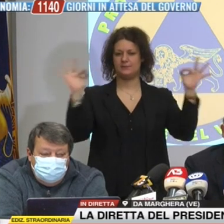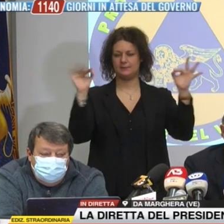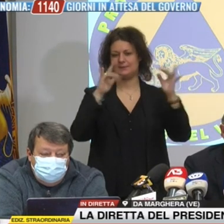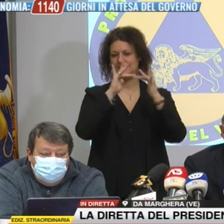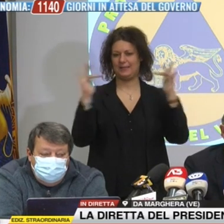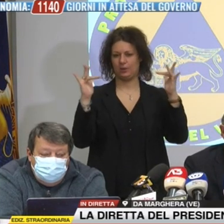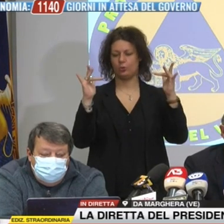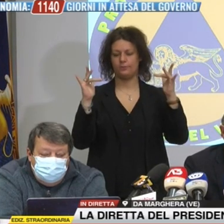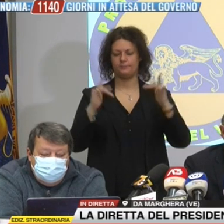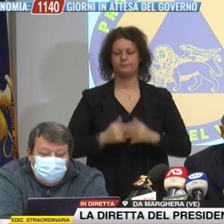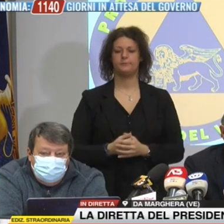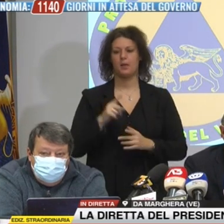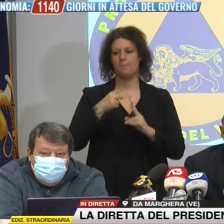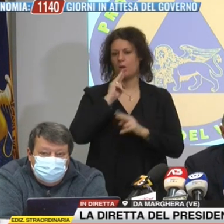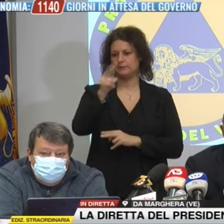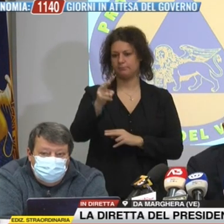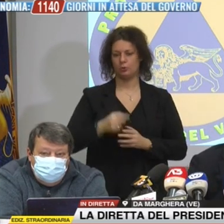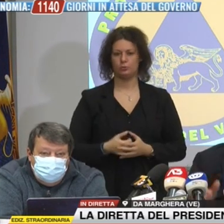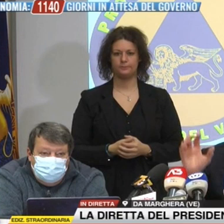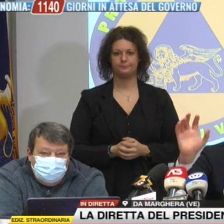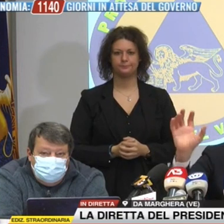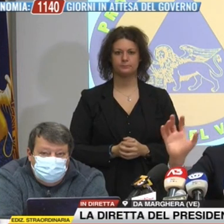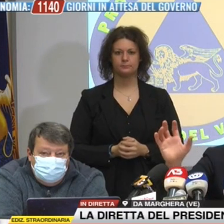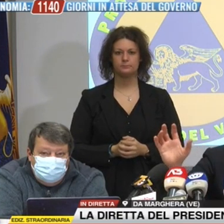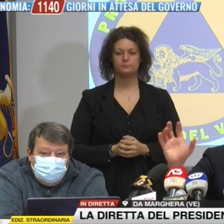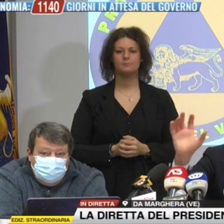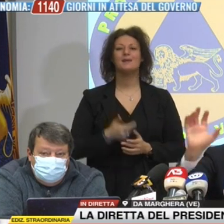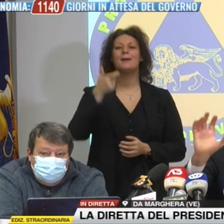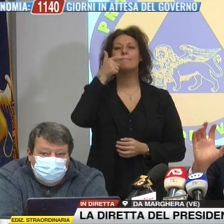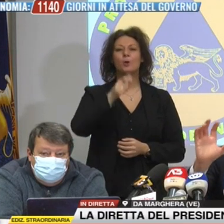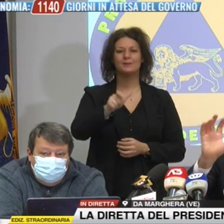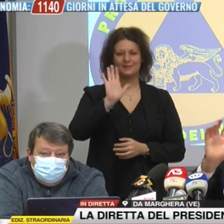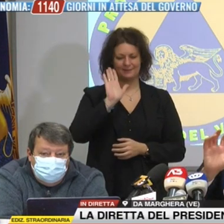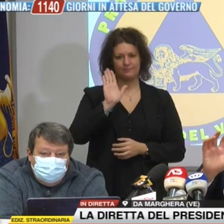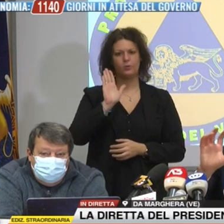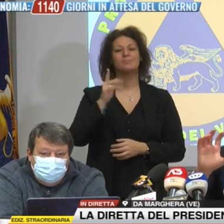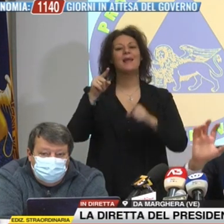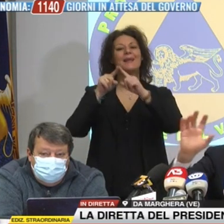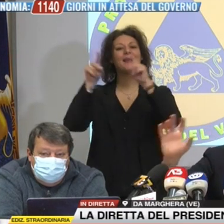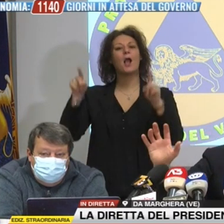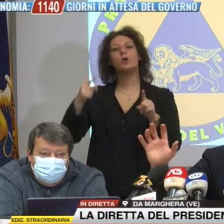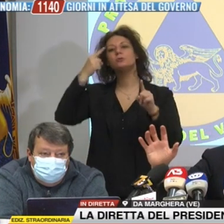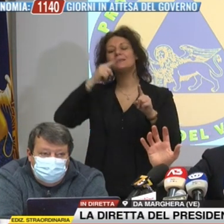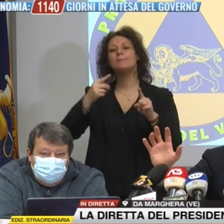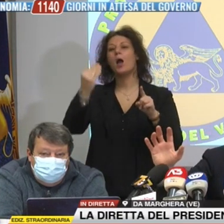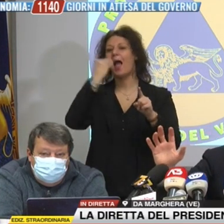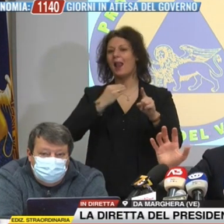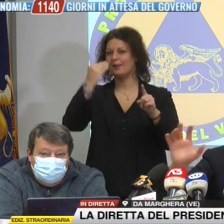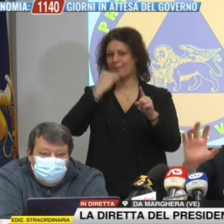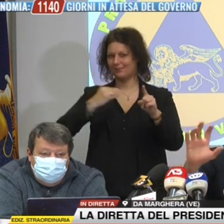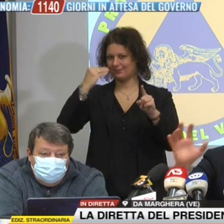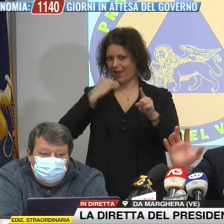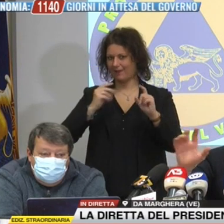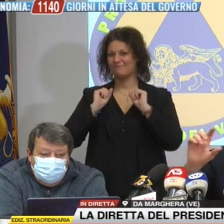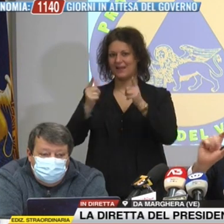famiglie. Lo facciamo un quesito. Perfetto. Nel senso che l'alimentare è previsto come aperto nel centro commerciale chiuso.